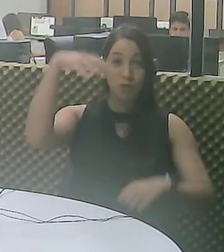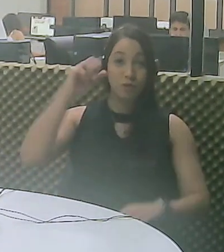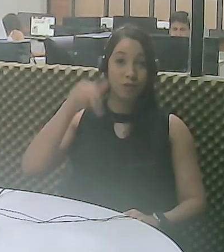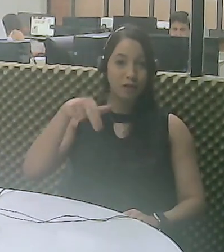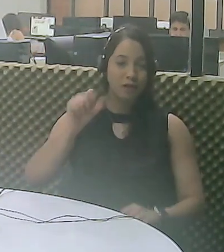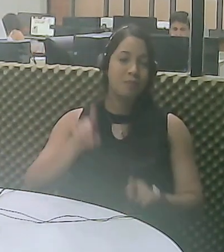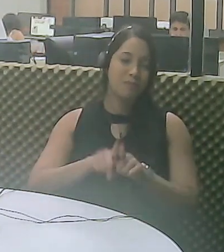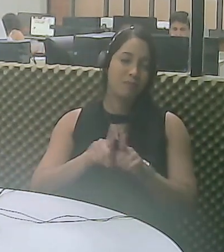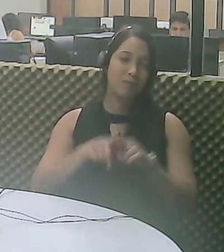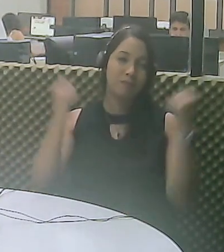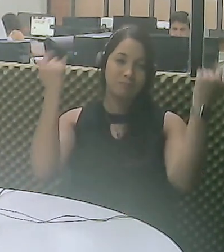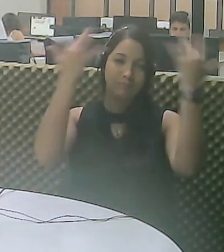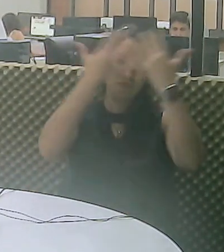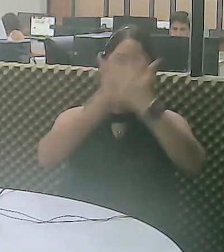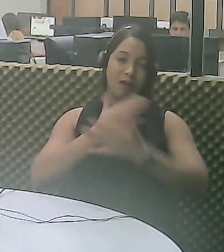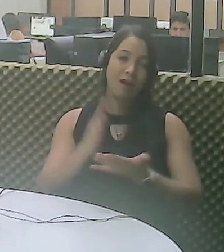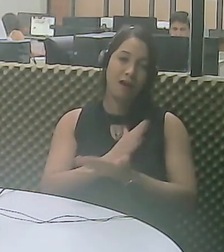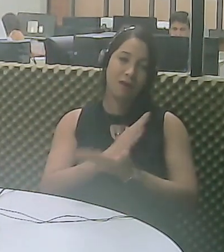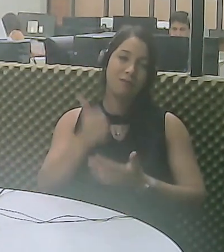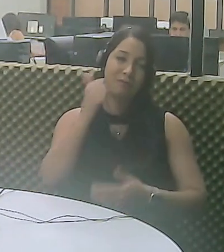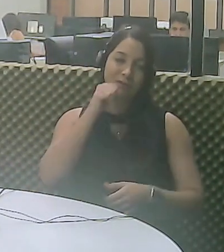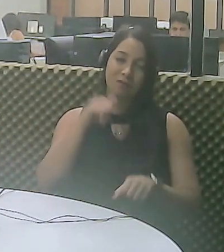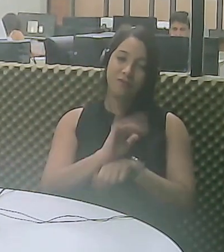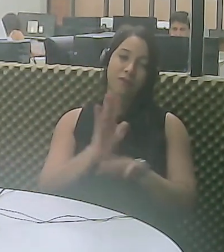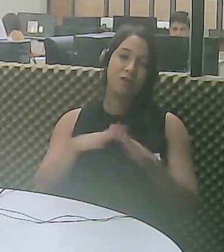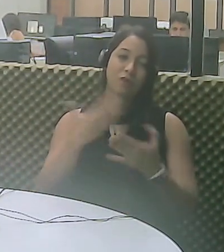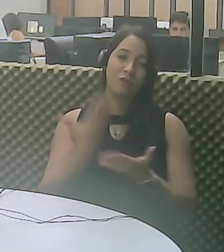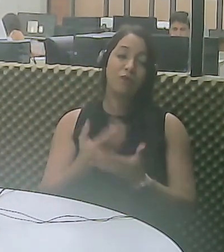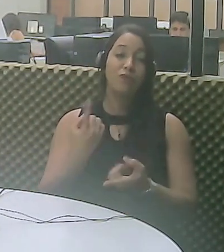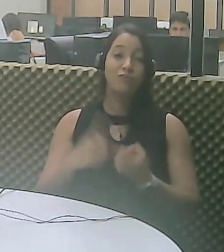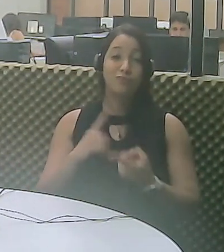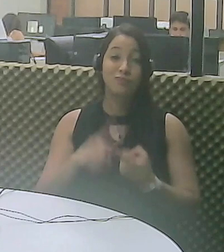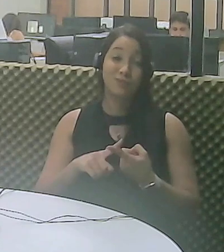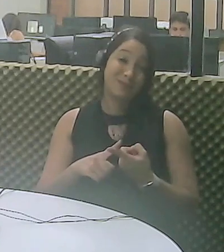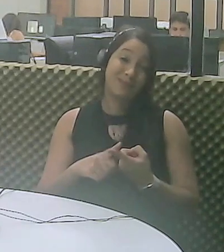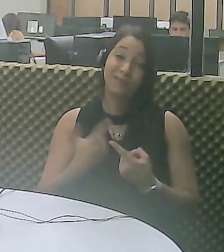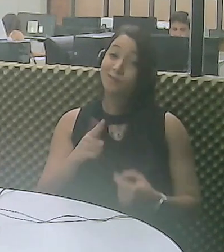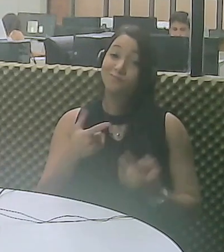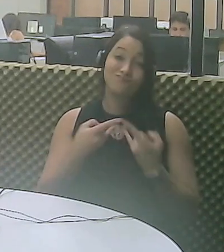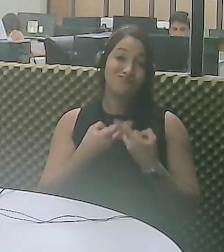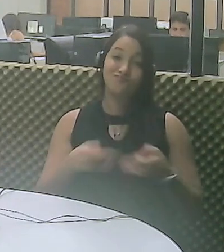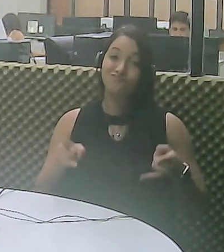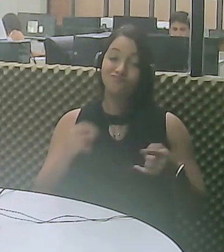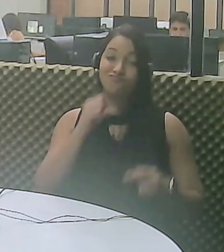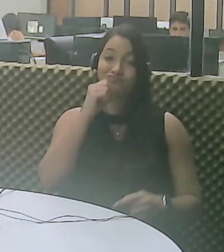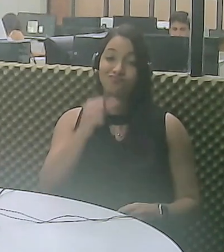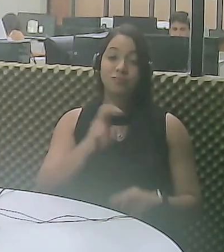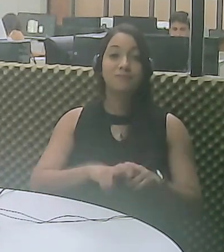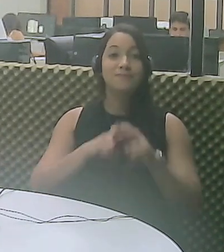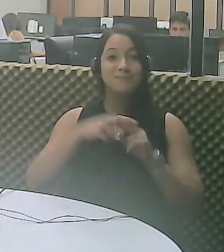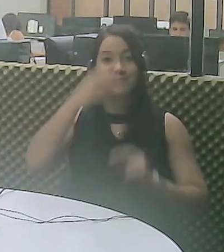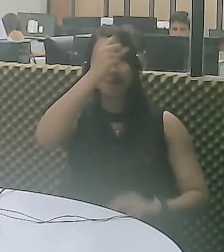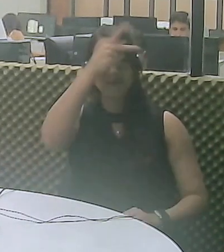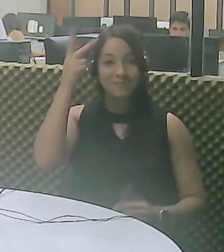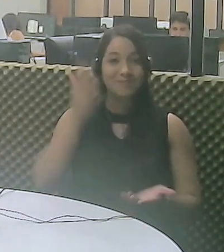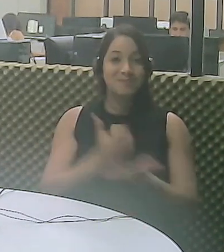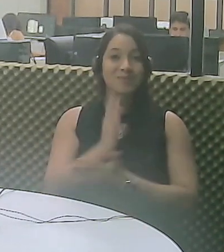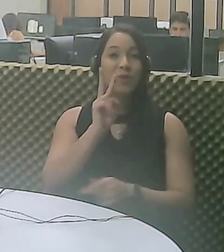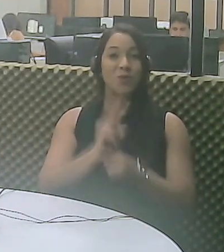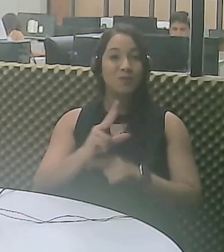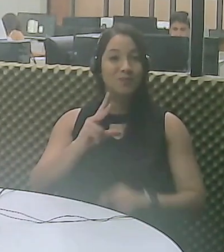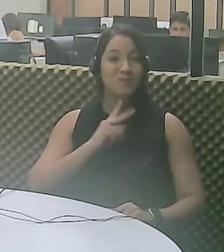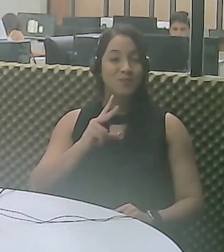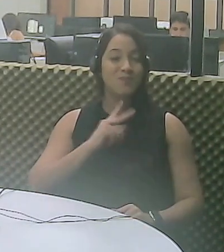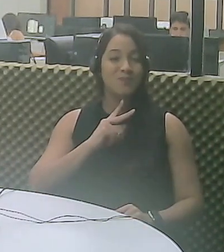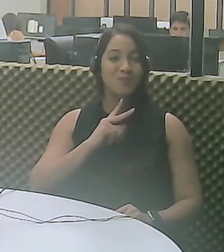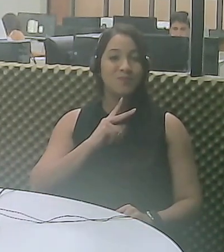também é uma capa de invisibilidade. Às vezes a Ana não aparece na escola, ela falta aula por não ter absorvente. Por isso, a Prefeitura lançou o programa Cuidado